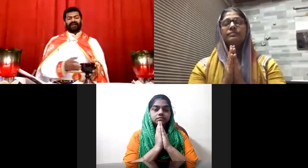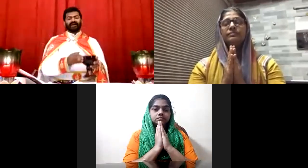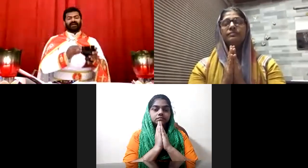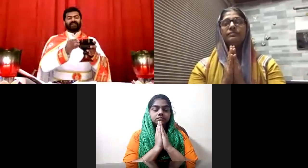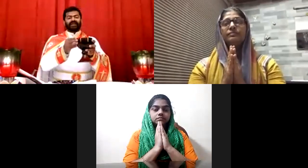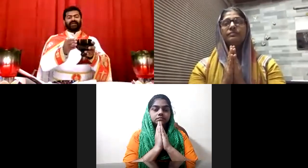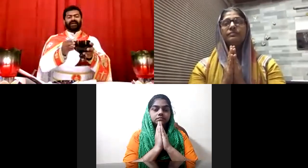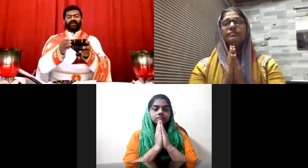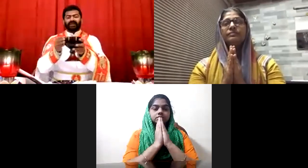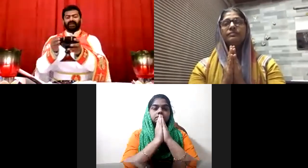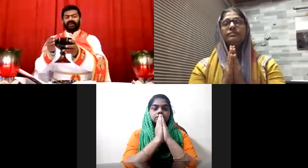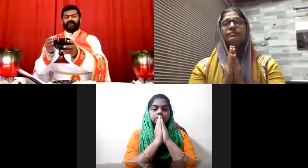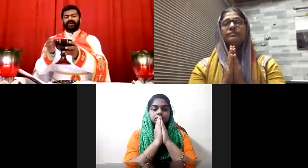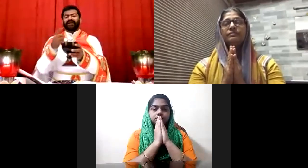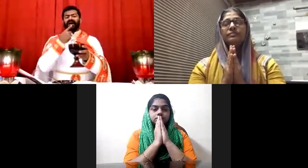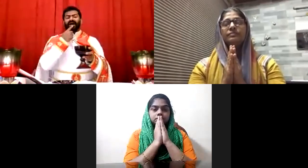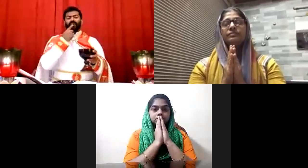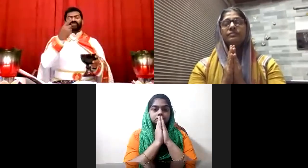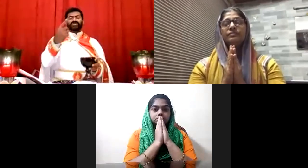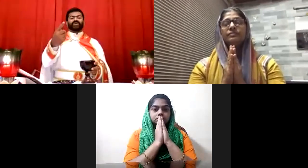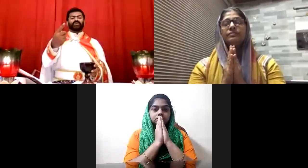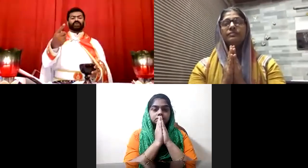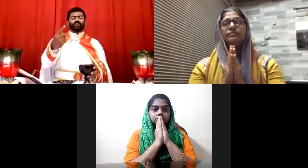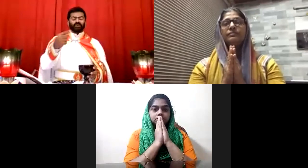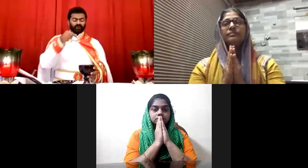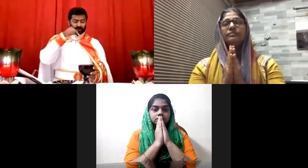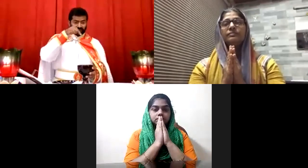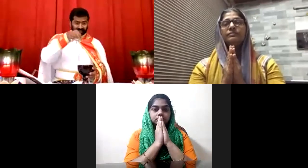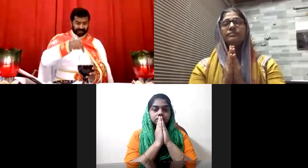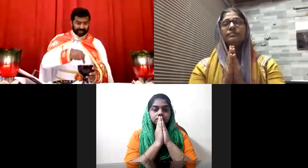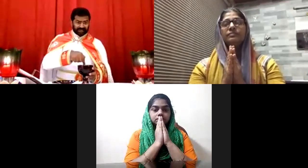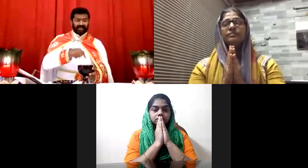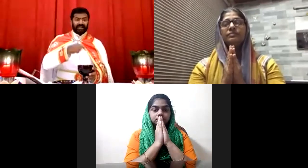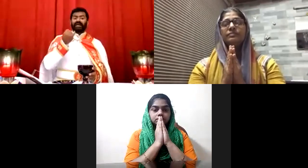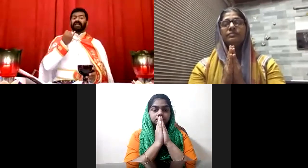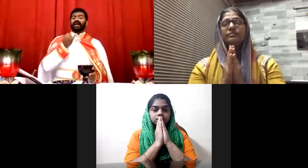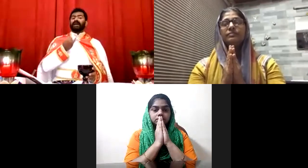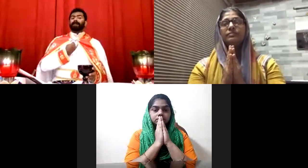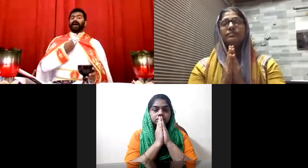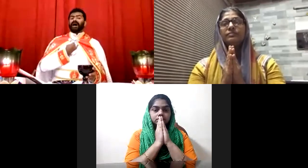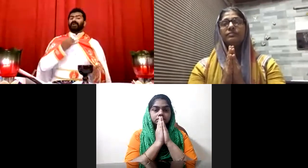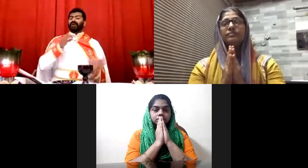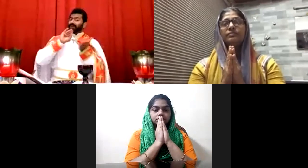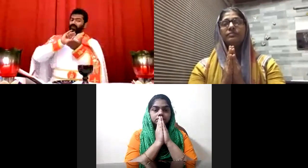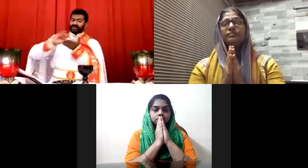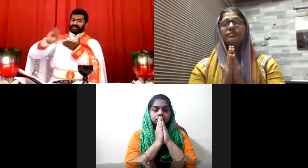അവർക്ക് നൽകിക്കൊണ്ട് അരുൾ ചെയ്തു, ഇത്